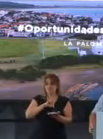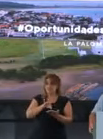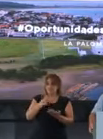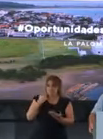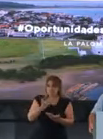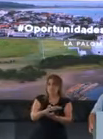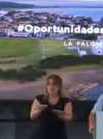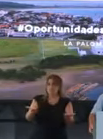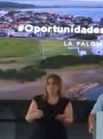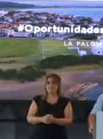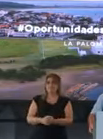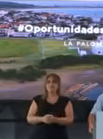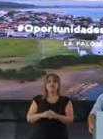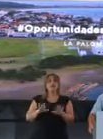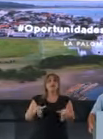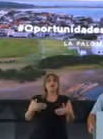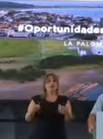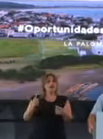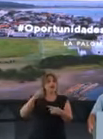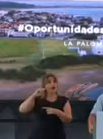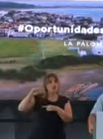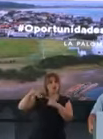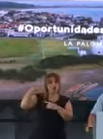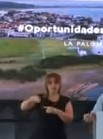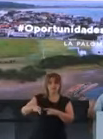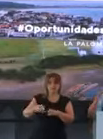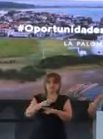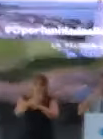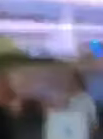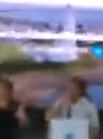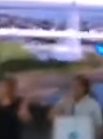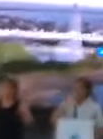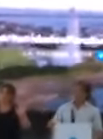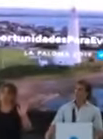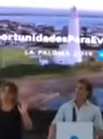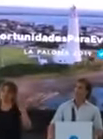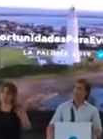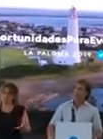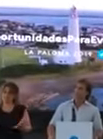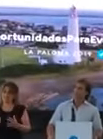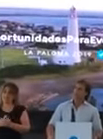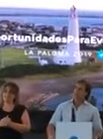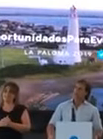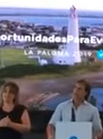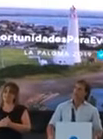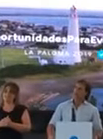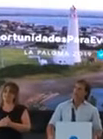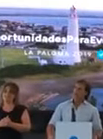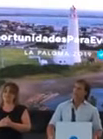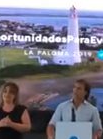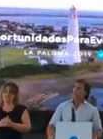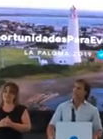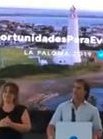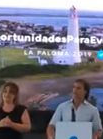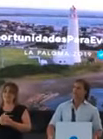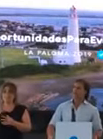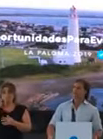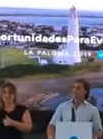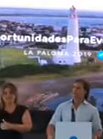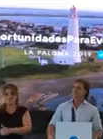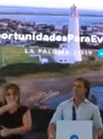El año que viene, si la gente así lo dispuso, vamos a estar en la